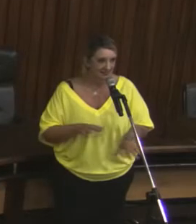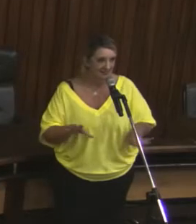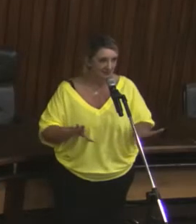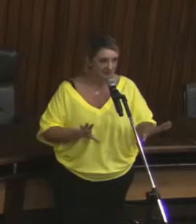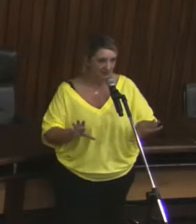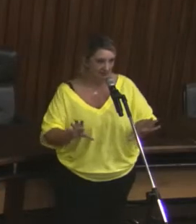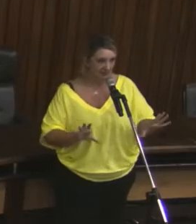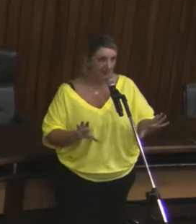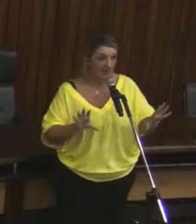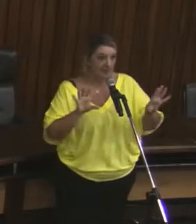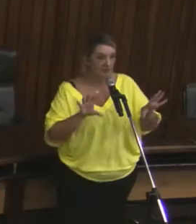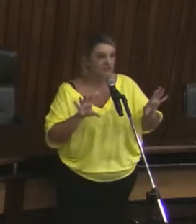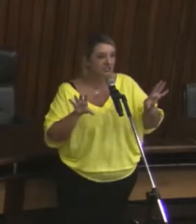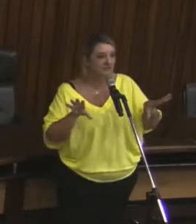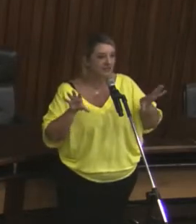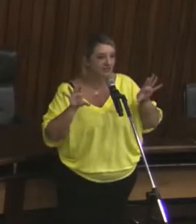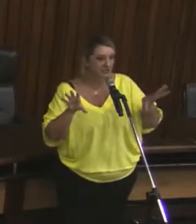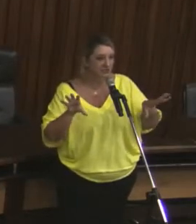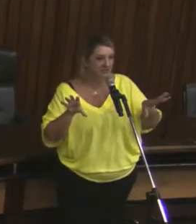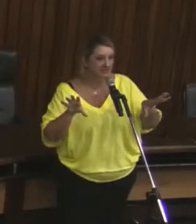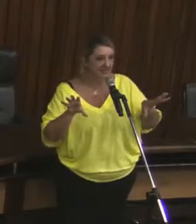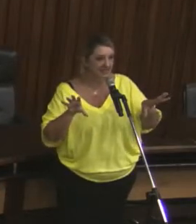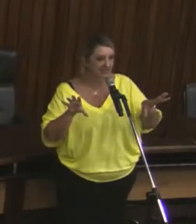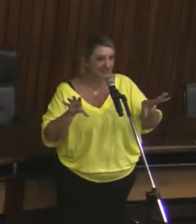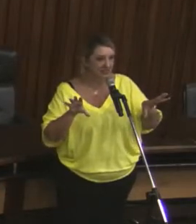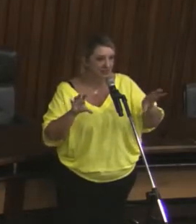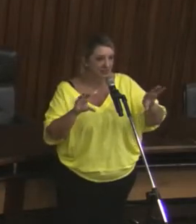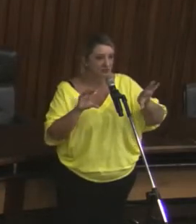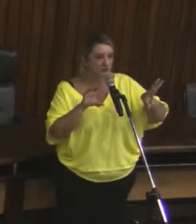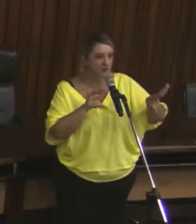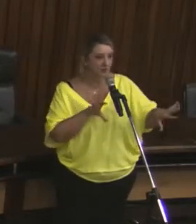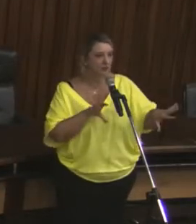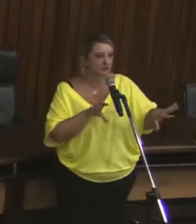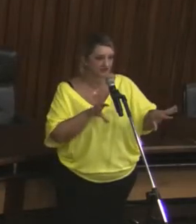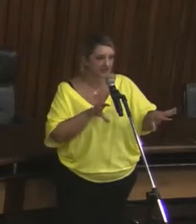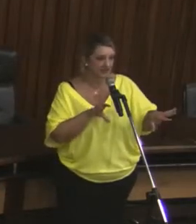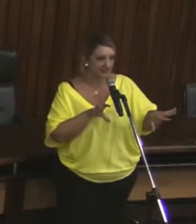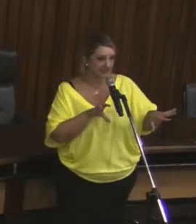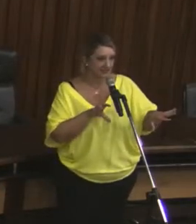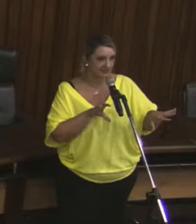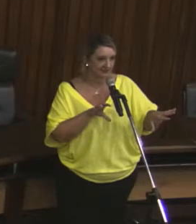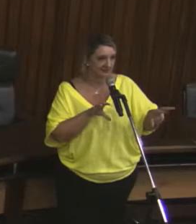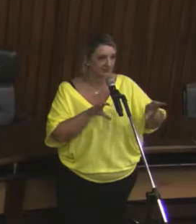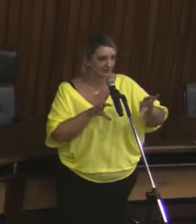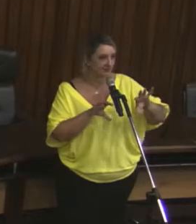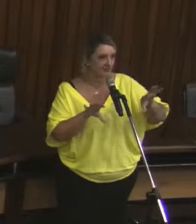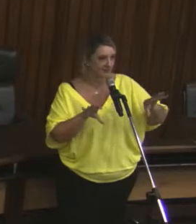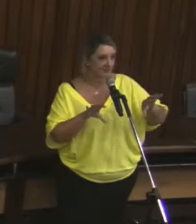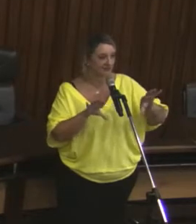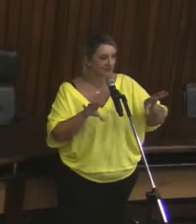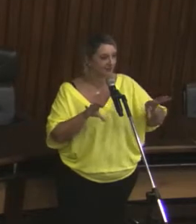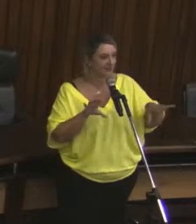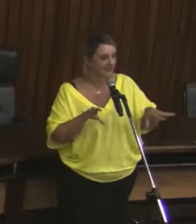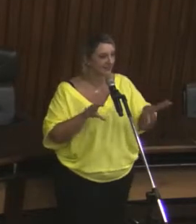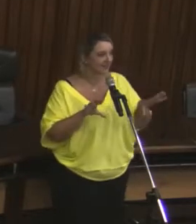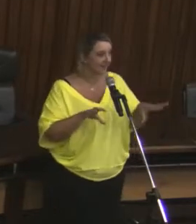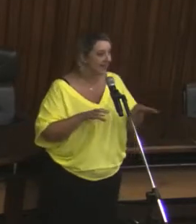Então, quando a gente fala de sociedade, para o surdo é um pouco diferente. Então, vocês estão vendo aqui que é